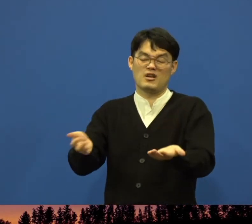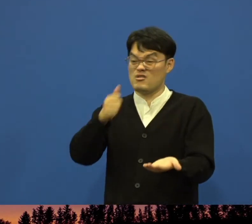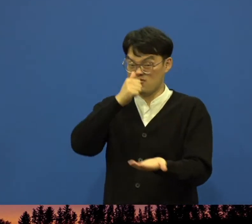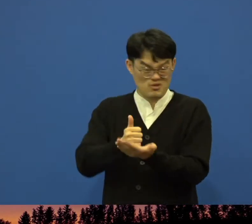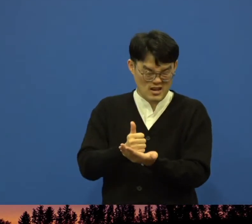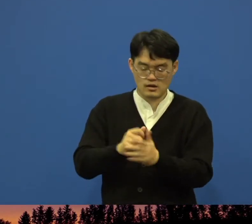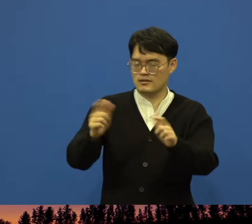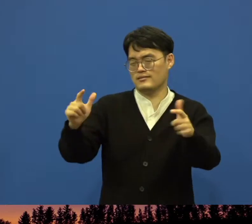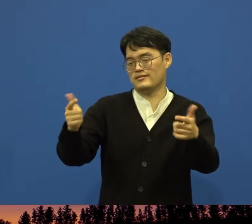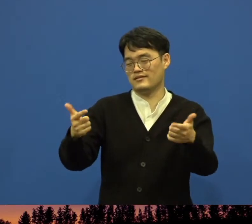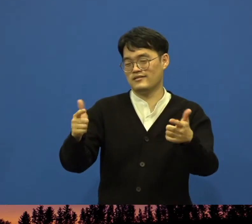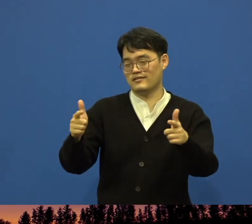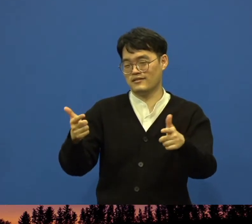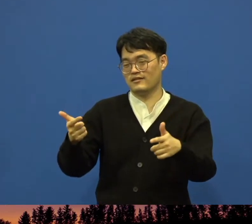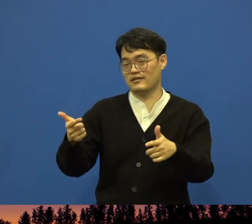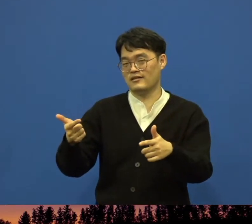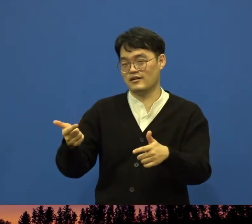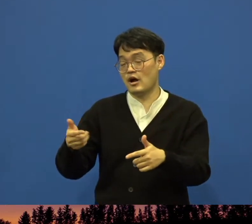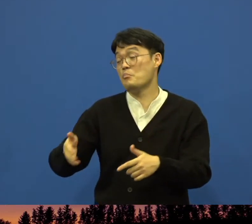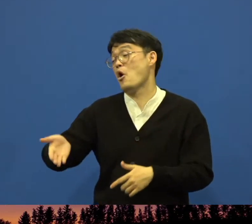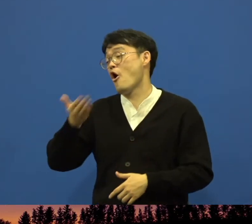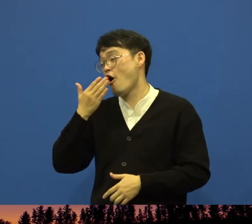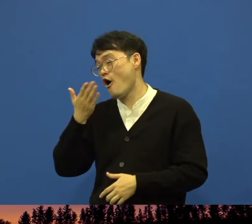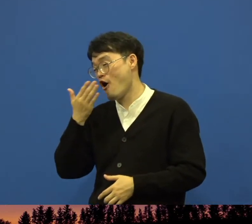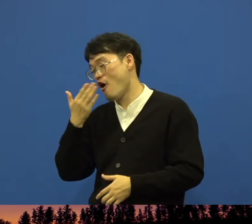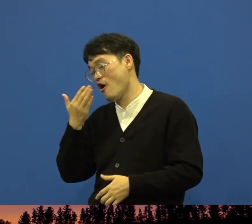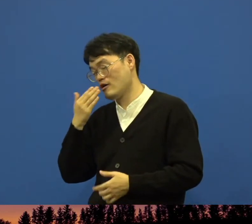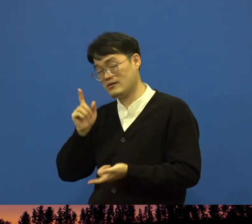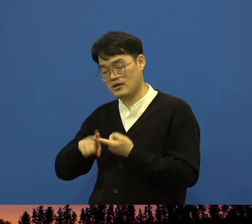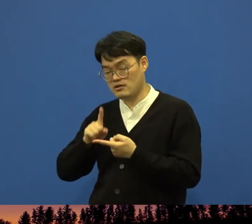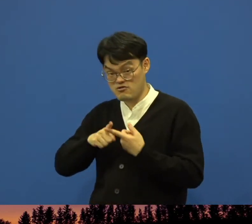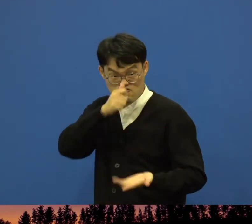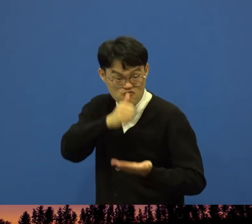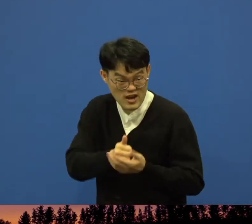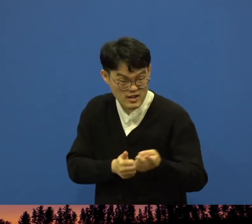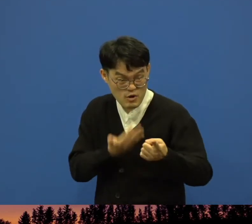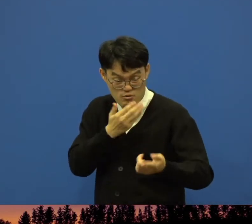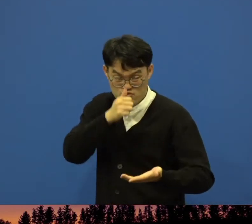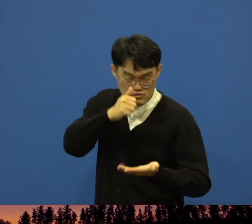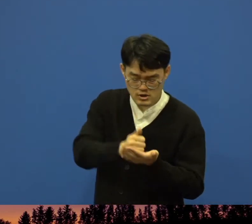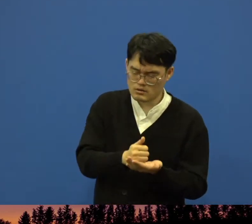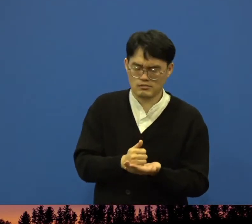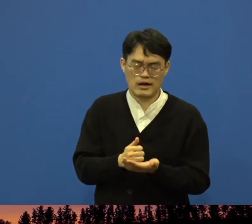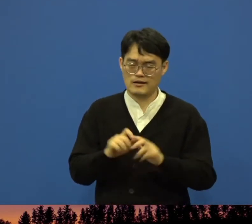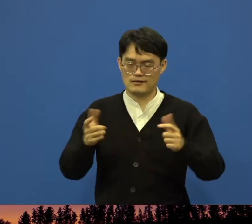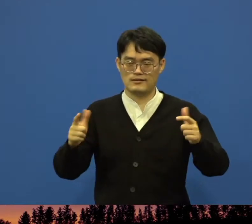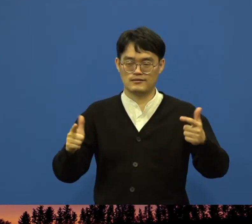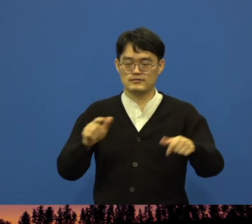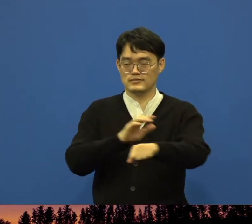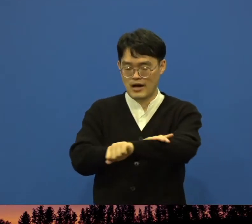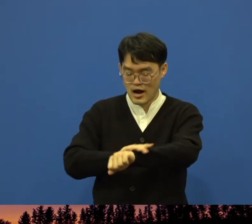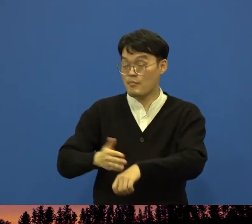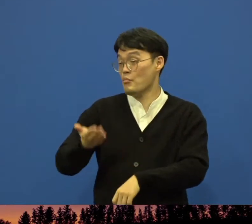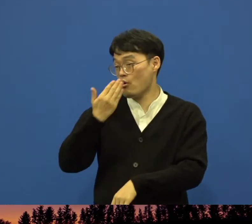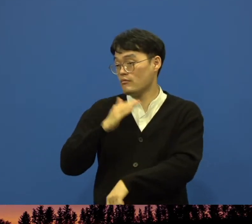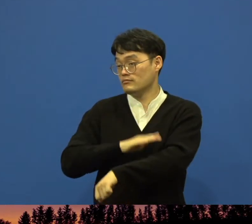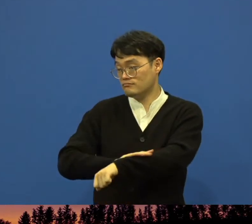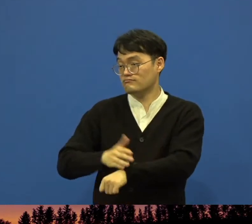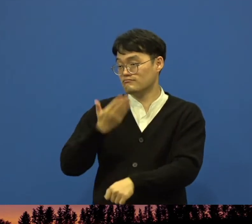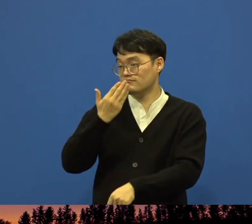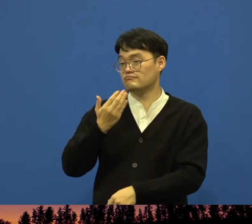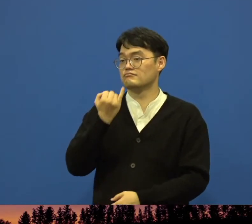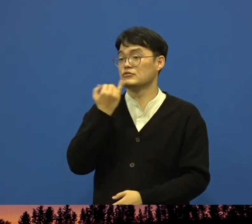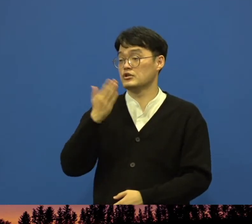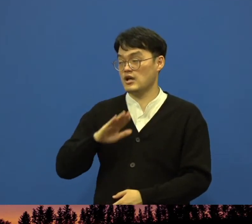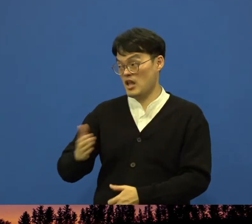돼요. 먹어야 돼요. 먹는 거 막 그렇게 하면 안 돼요. 잘 먹어야 돼요. 근데 먹는 게